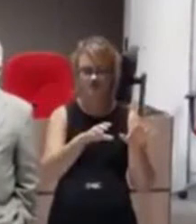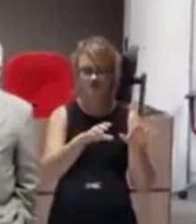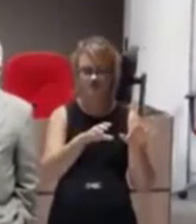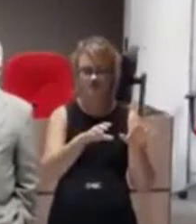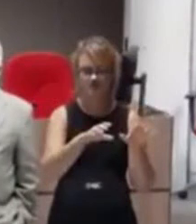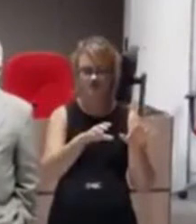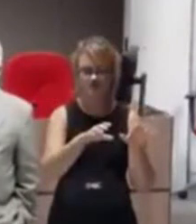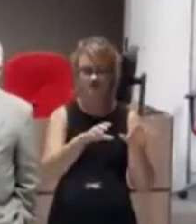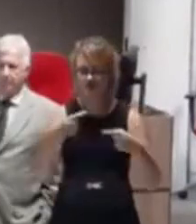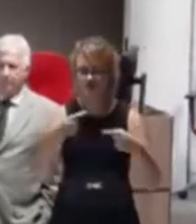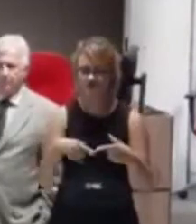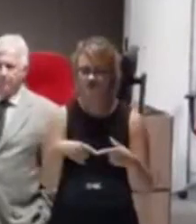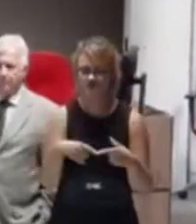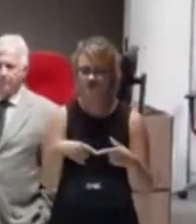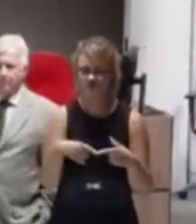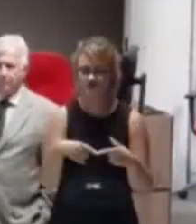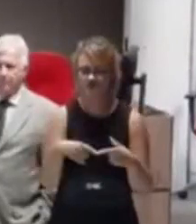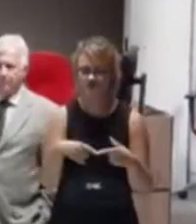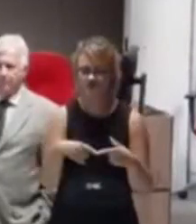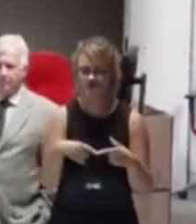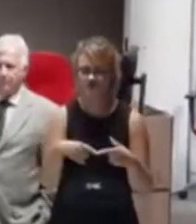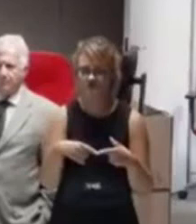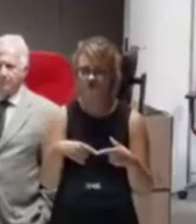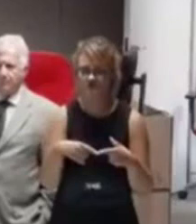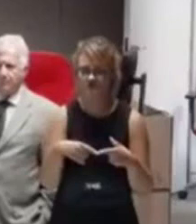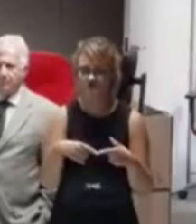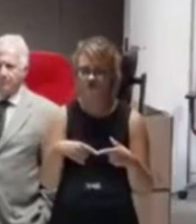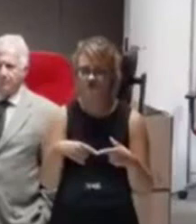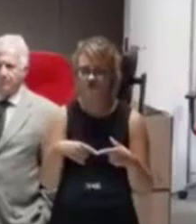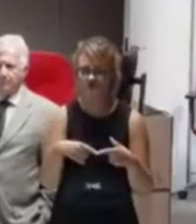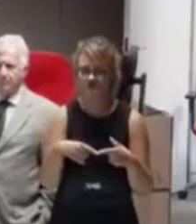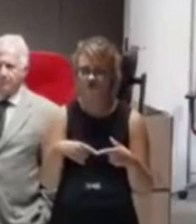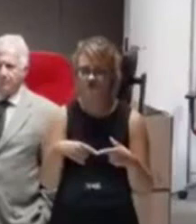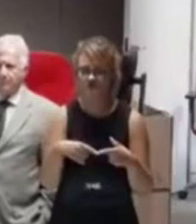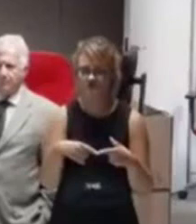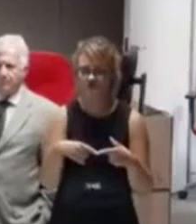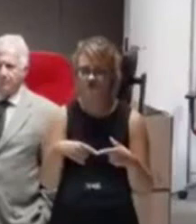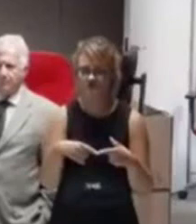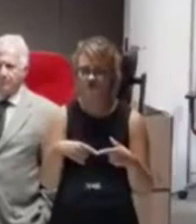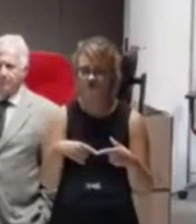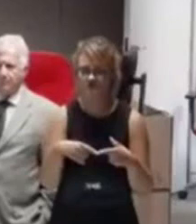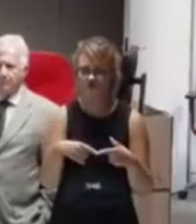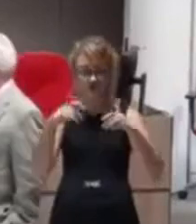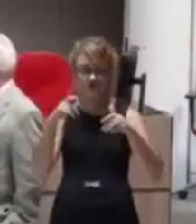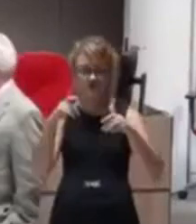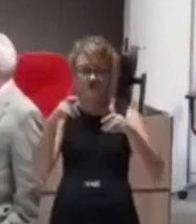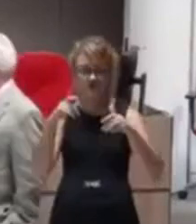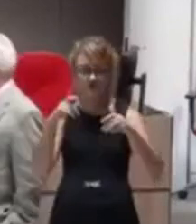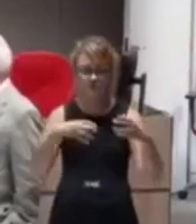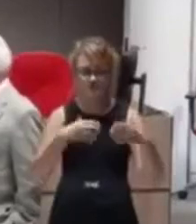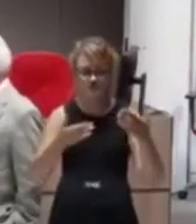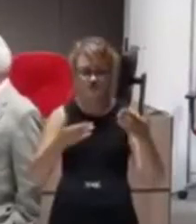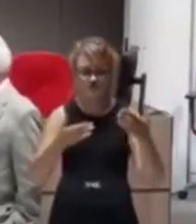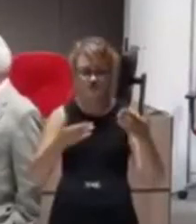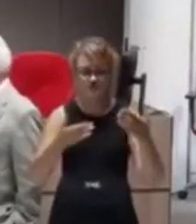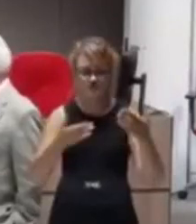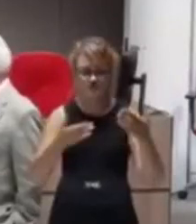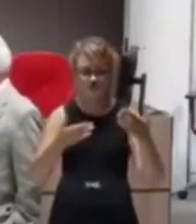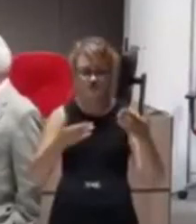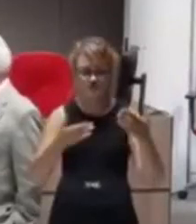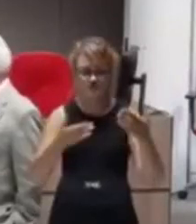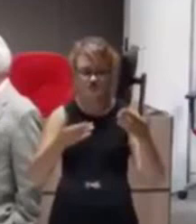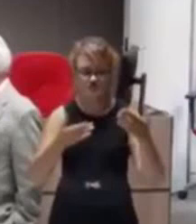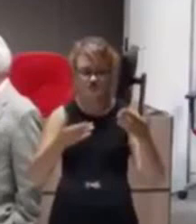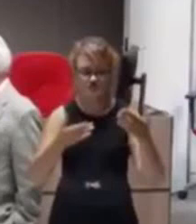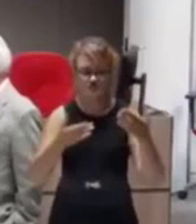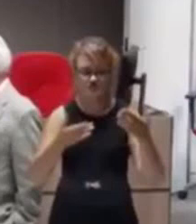debate para que nós efetivamente cheguemos a uma norma que melhore a condição do trabalhador, que impeça que a saúde e a segurança dele